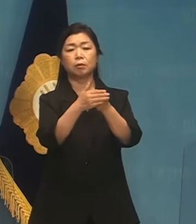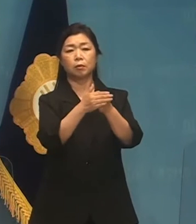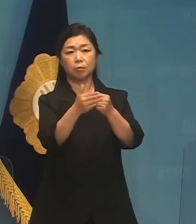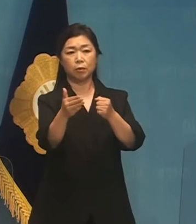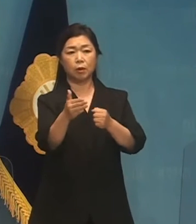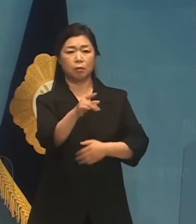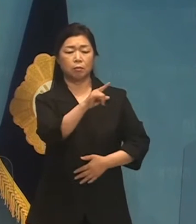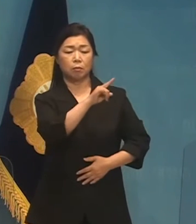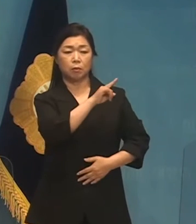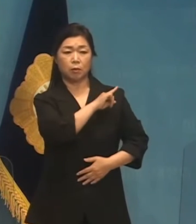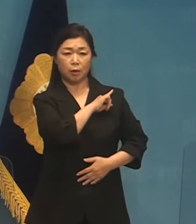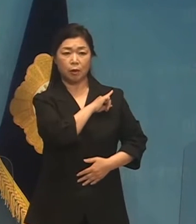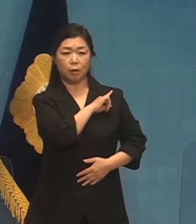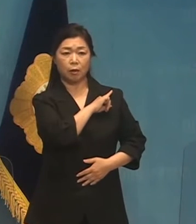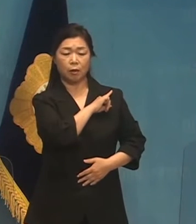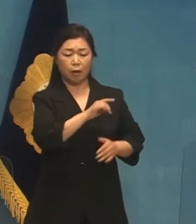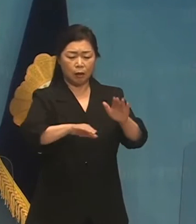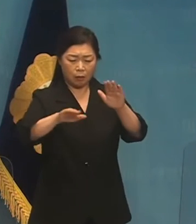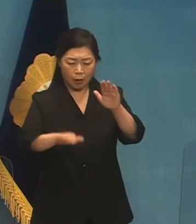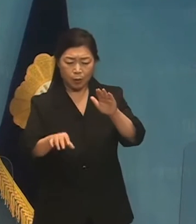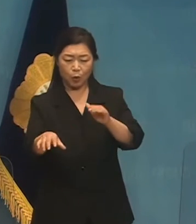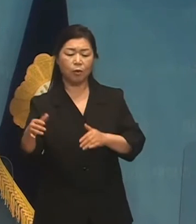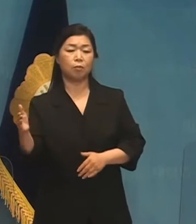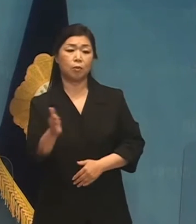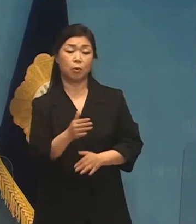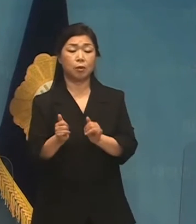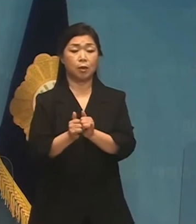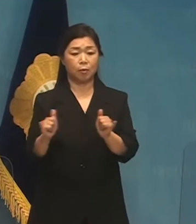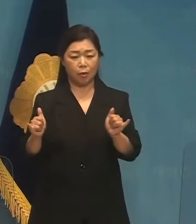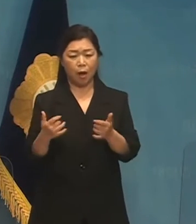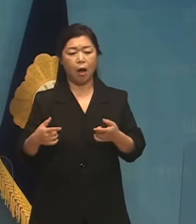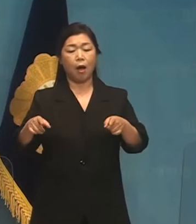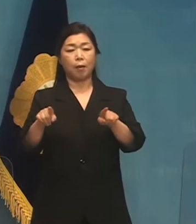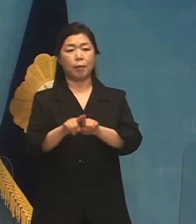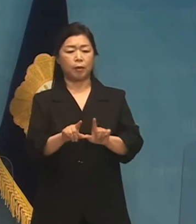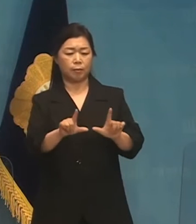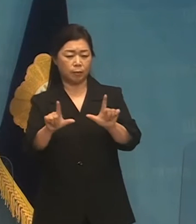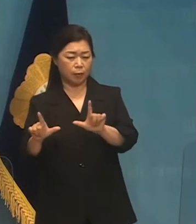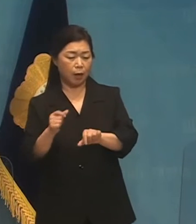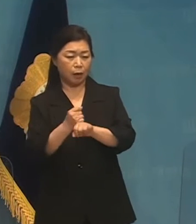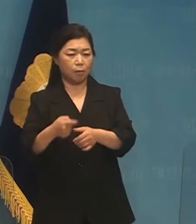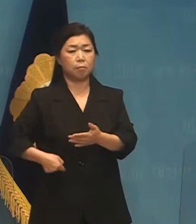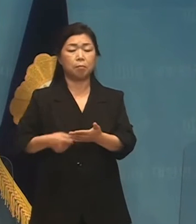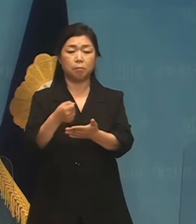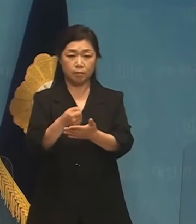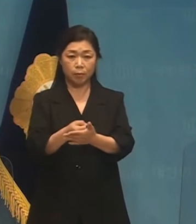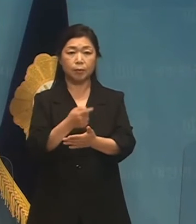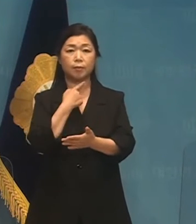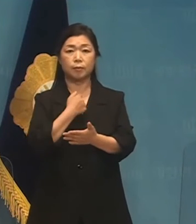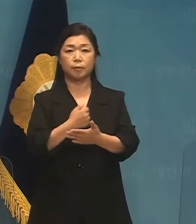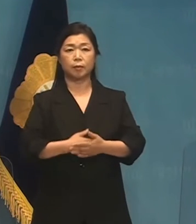그래서 가장 낮은 곳에 있는 사람들과 함께 하겠다고 다짐했었습니다.